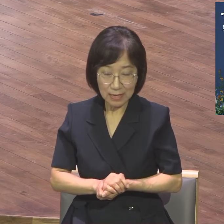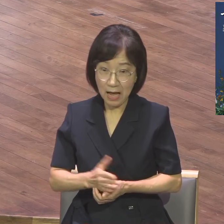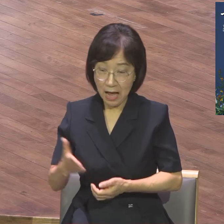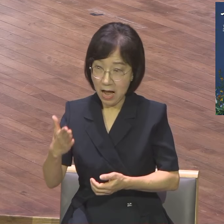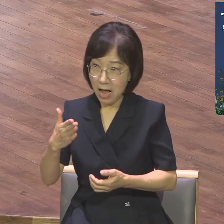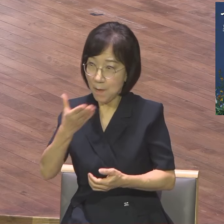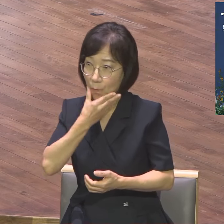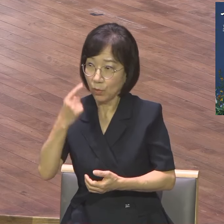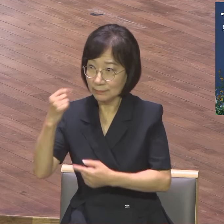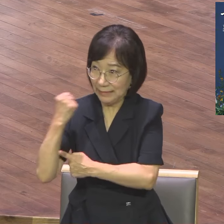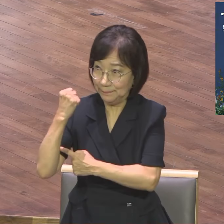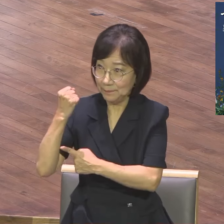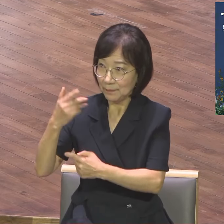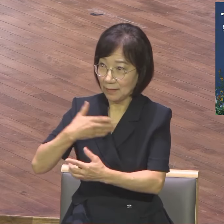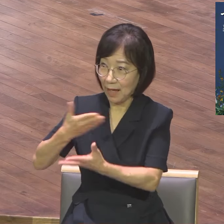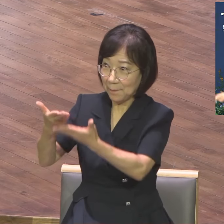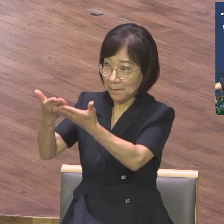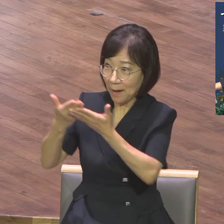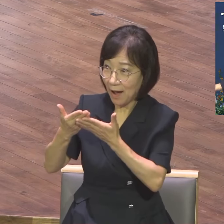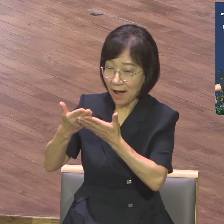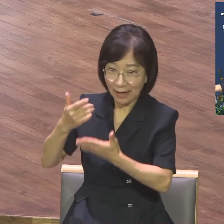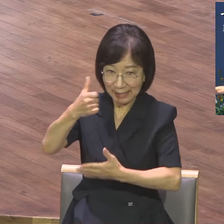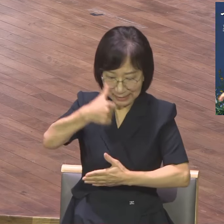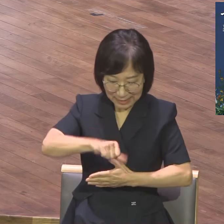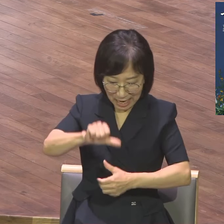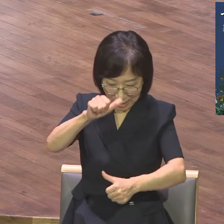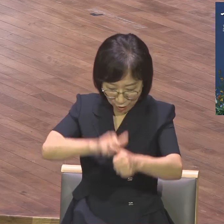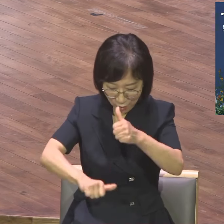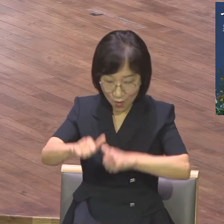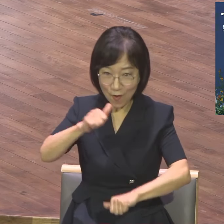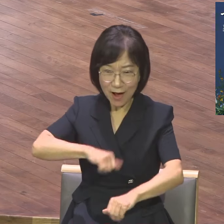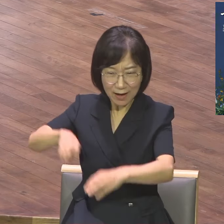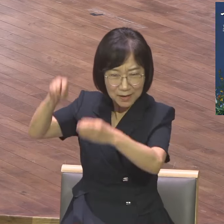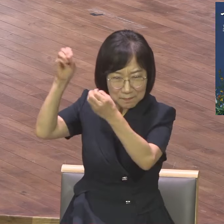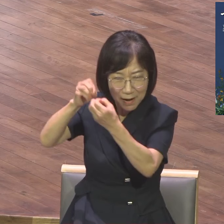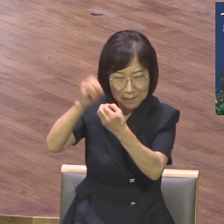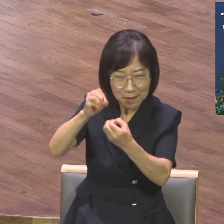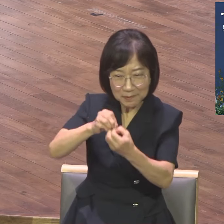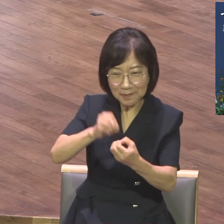내게 임하는 순간에 내 자식들, 내 후손들까지 쫙.